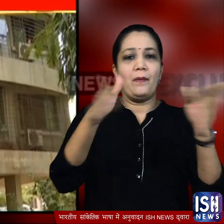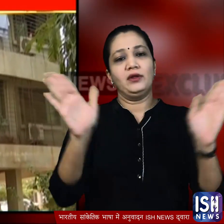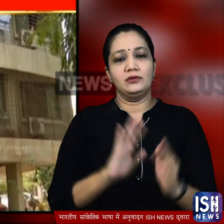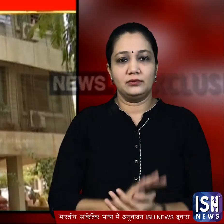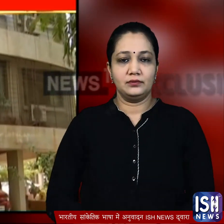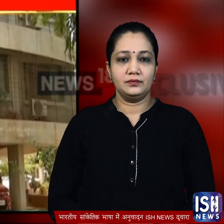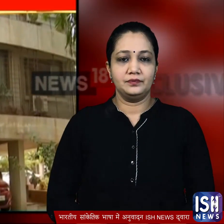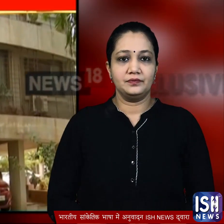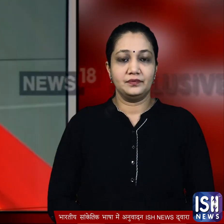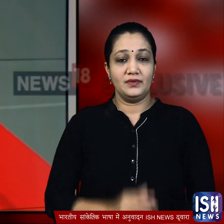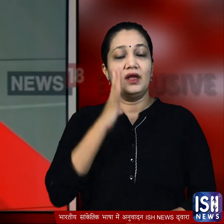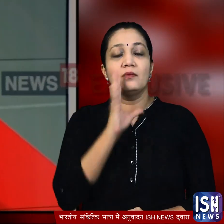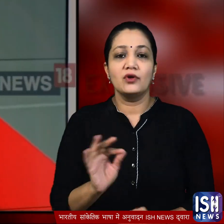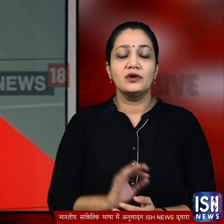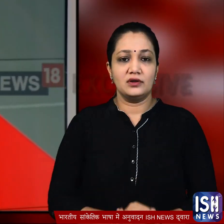हो जाए।